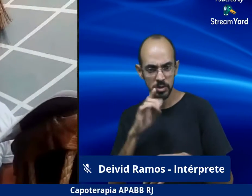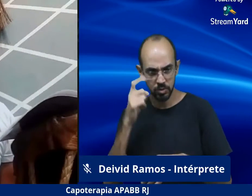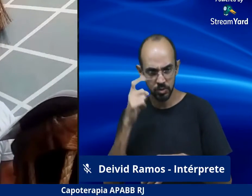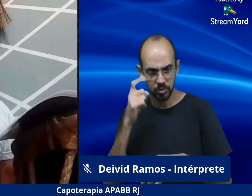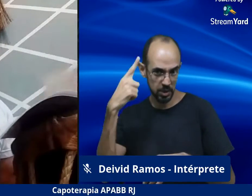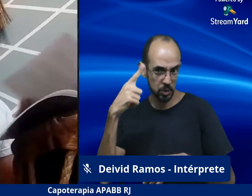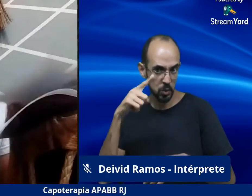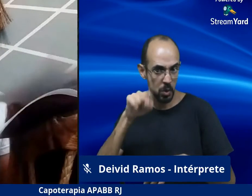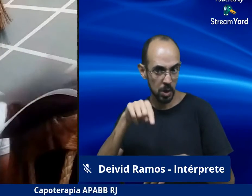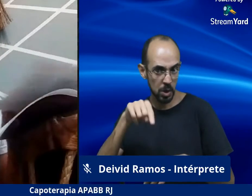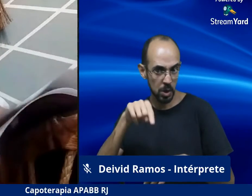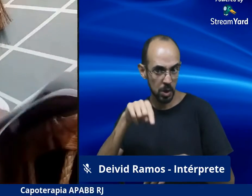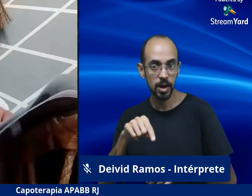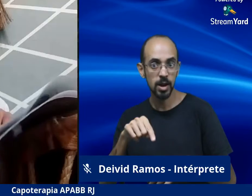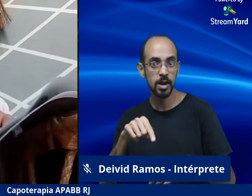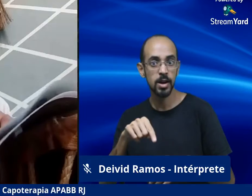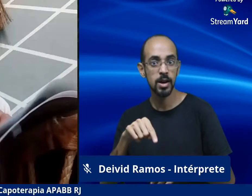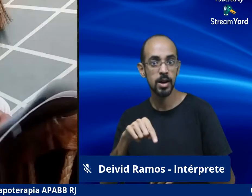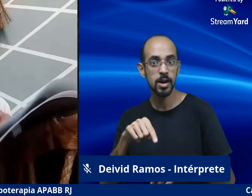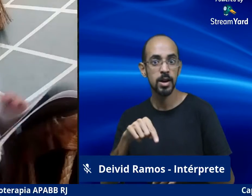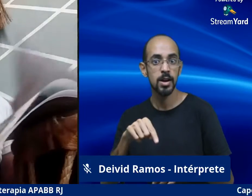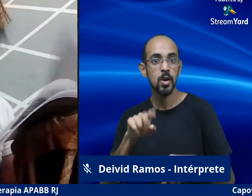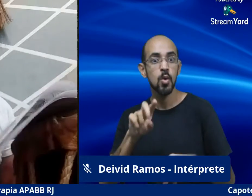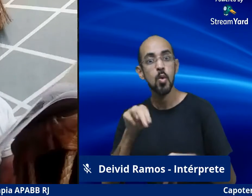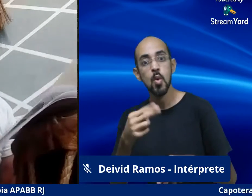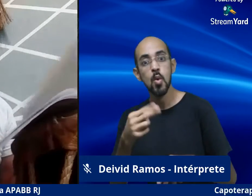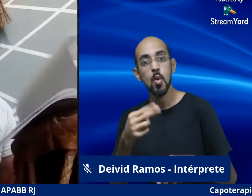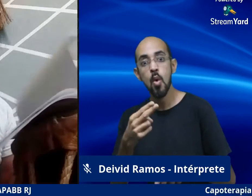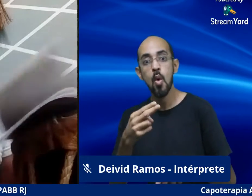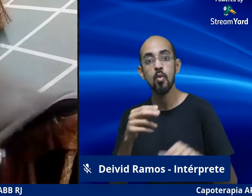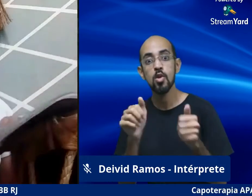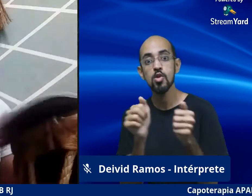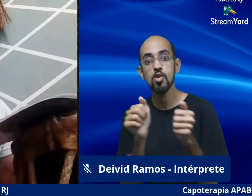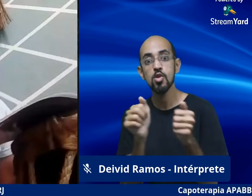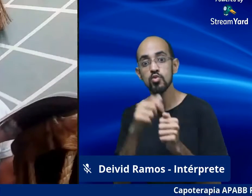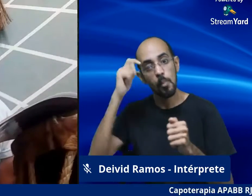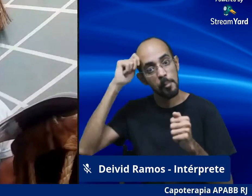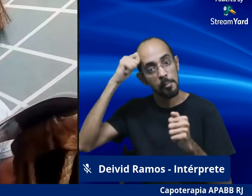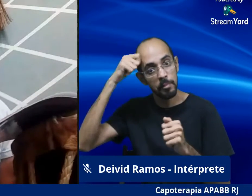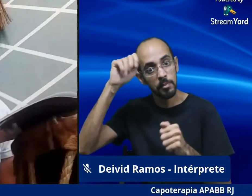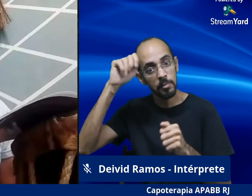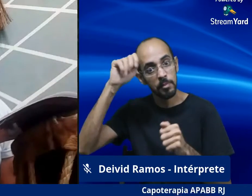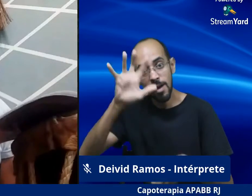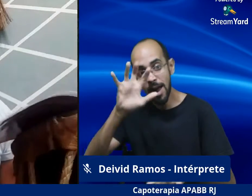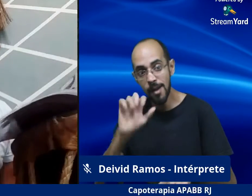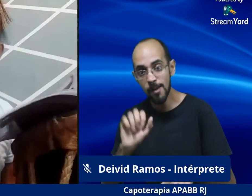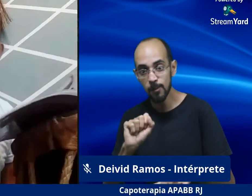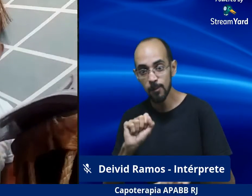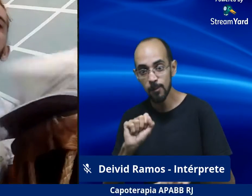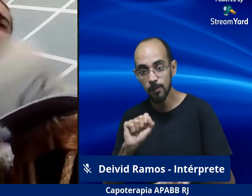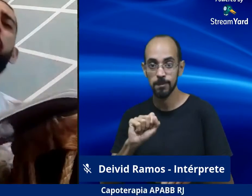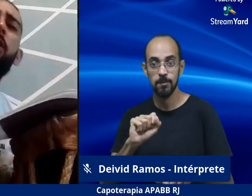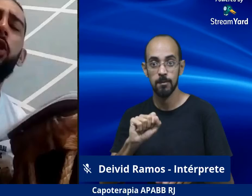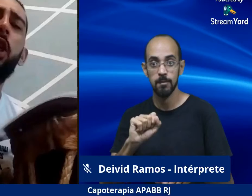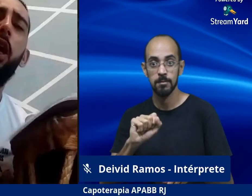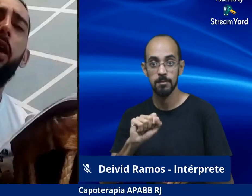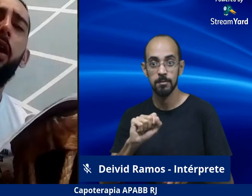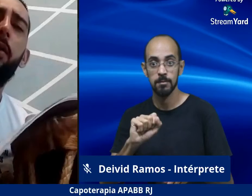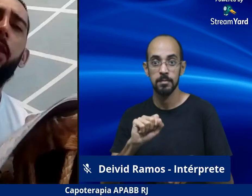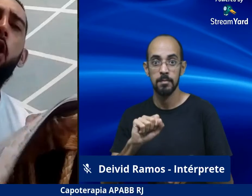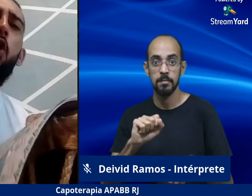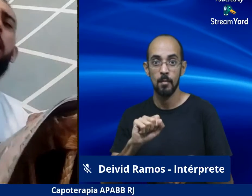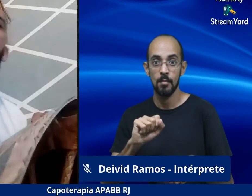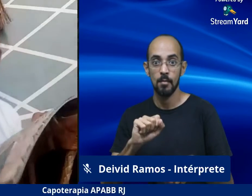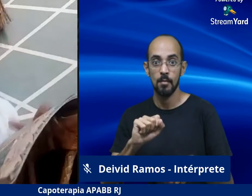birimbau? Né? Ou ele veio junto com os negros da África? E o birimbau, ele é feito de